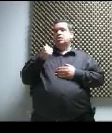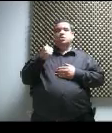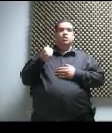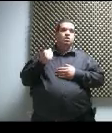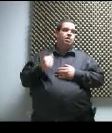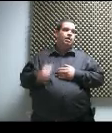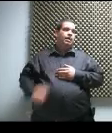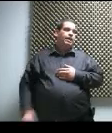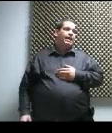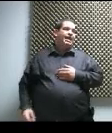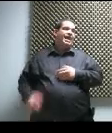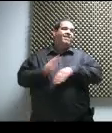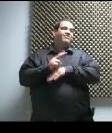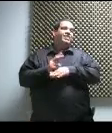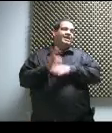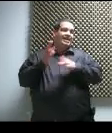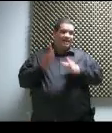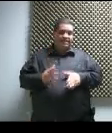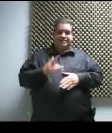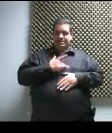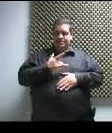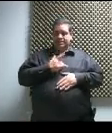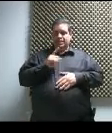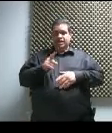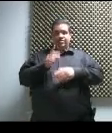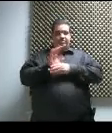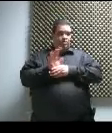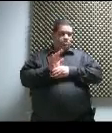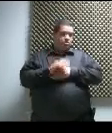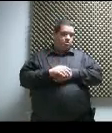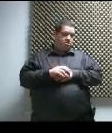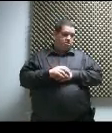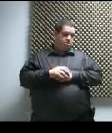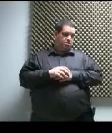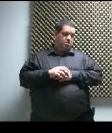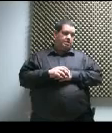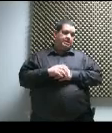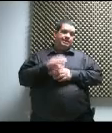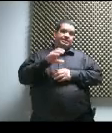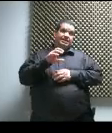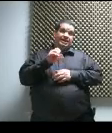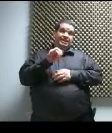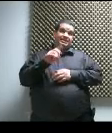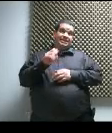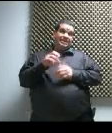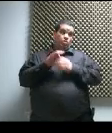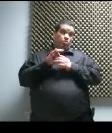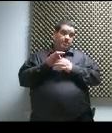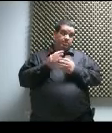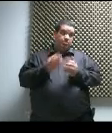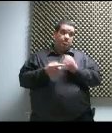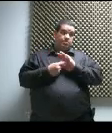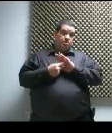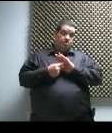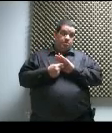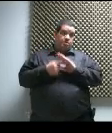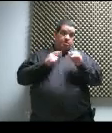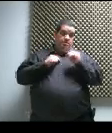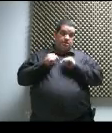que vaya ahí se sienta que está en un cine, en una sala. Y sea la sede, por supuesto, de la cooperativa para presentar